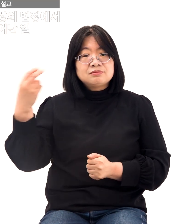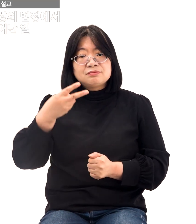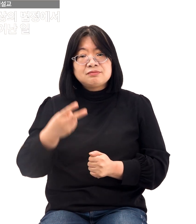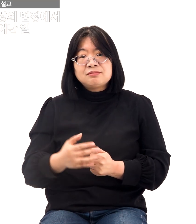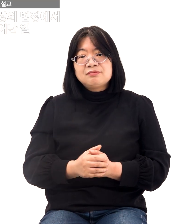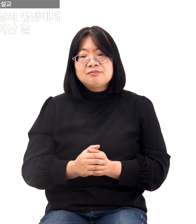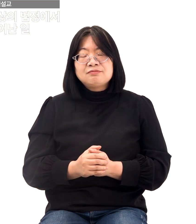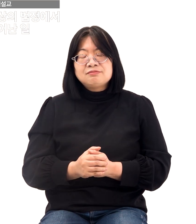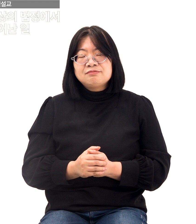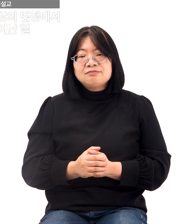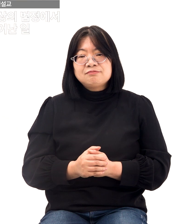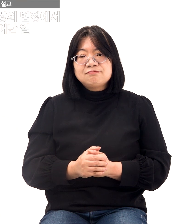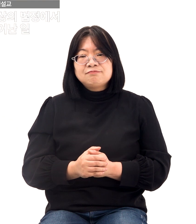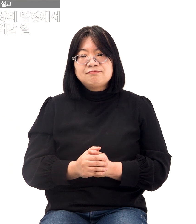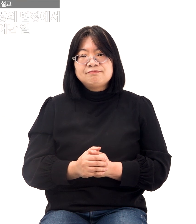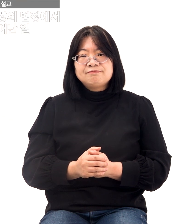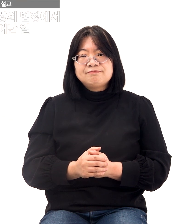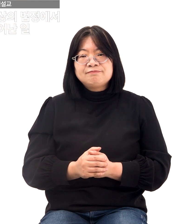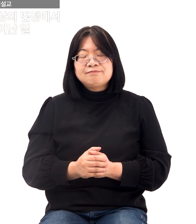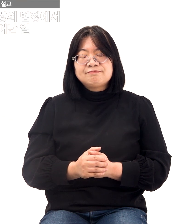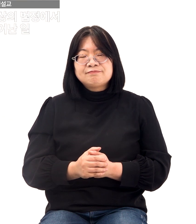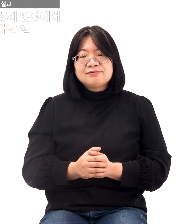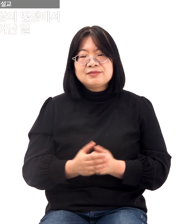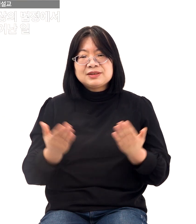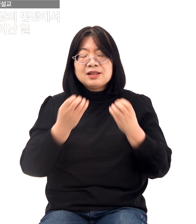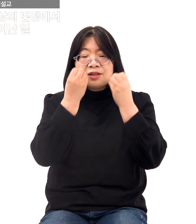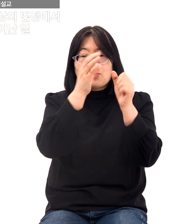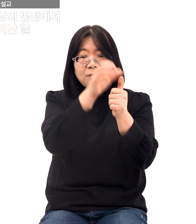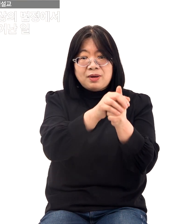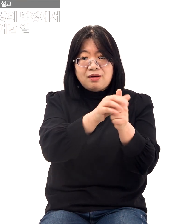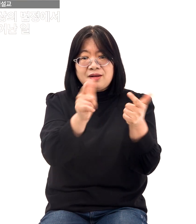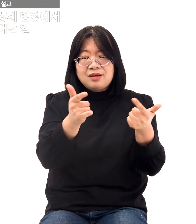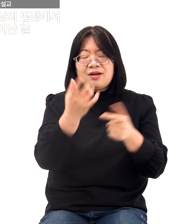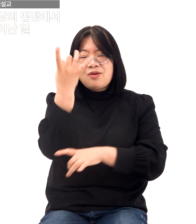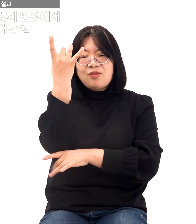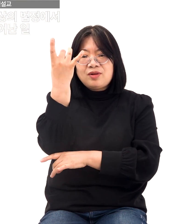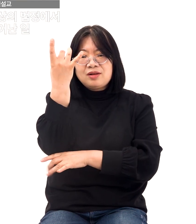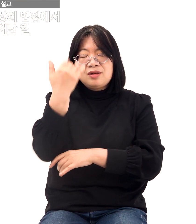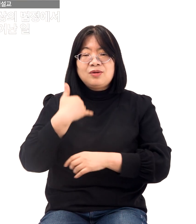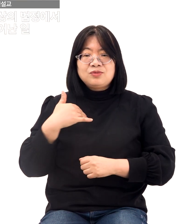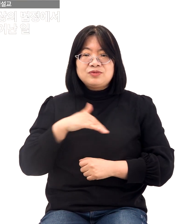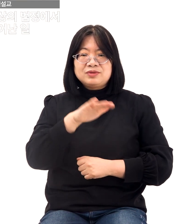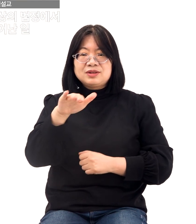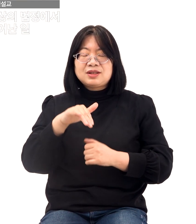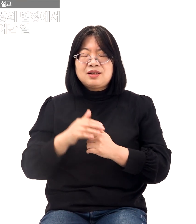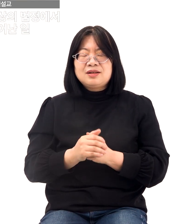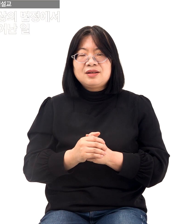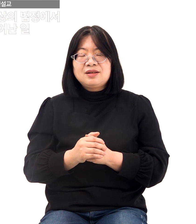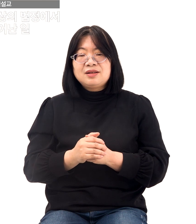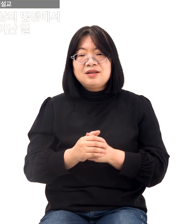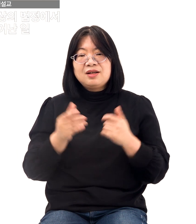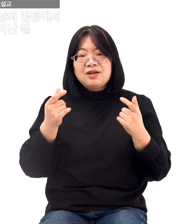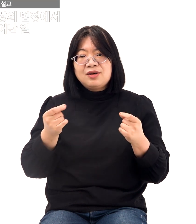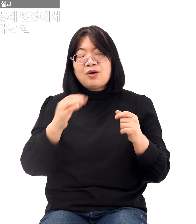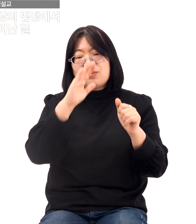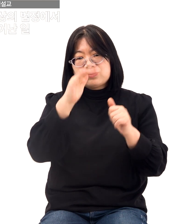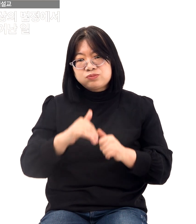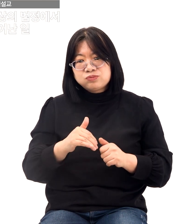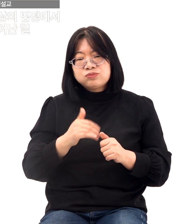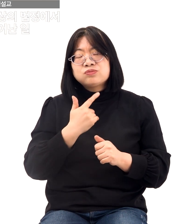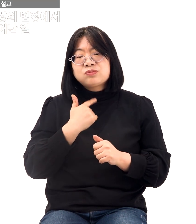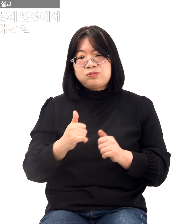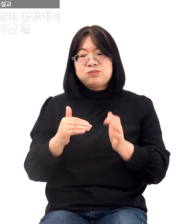다시 그 직분을 새로 주는 게 아니라 원래 우리가 그렇게 부름을